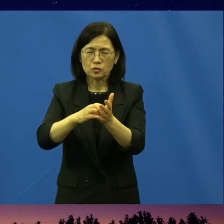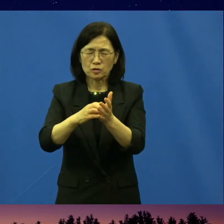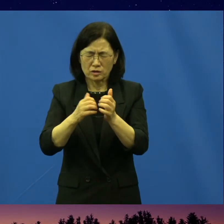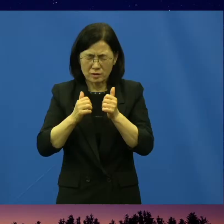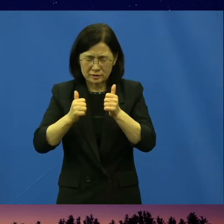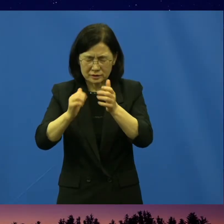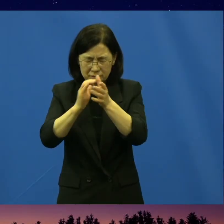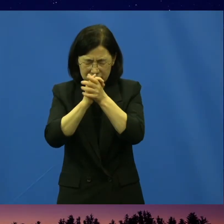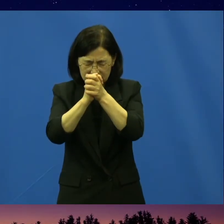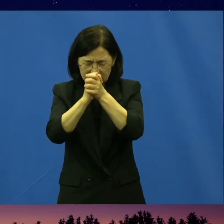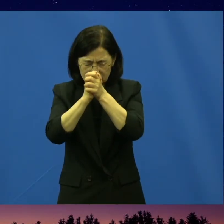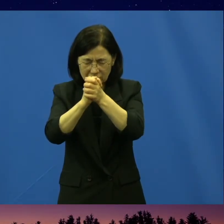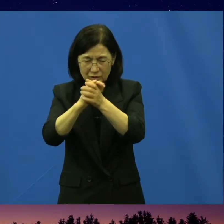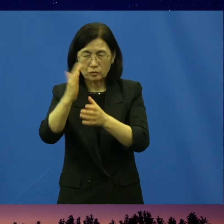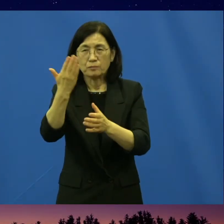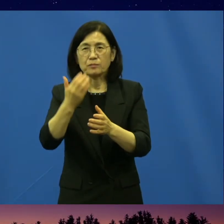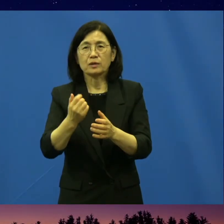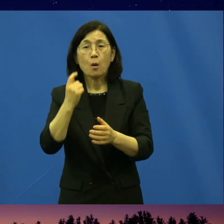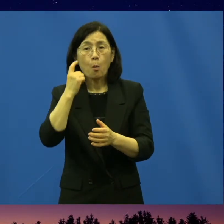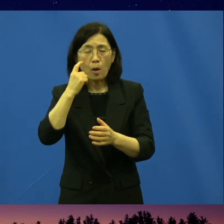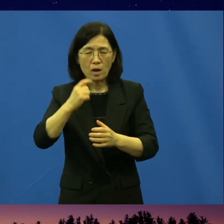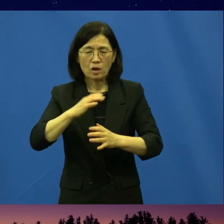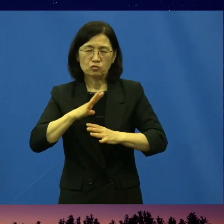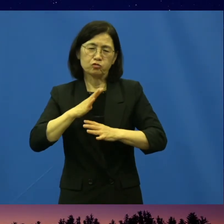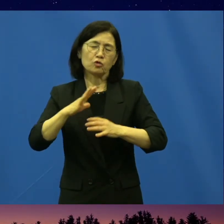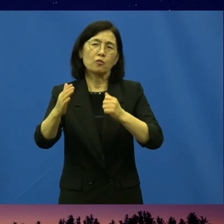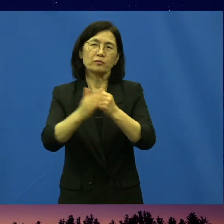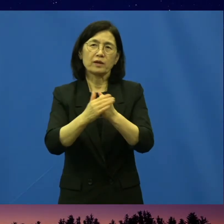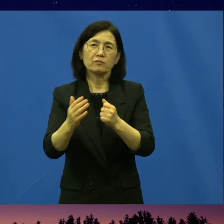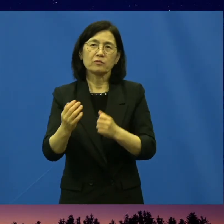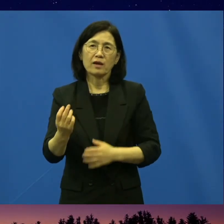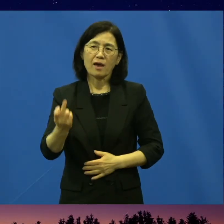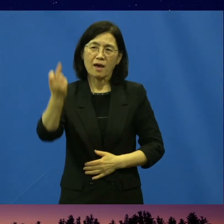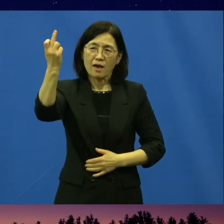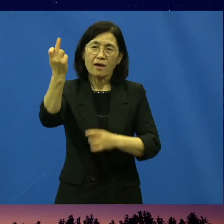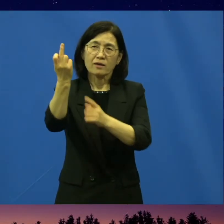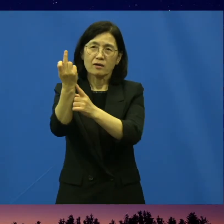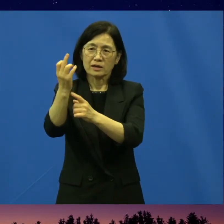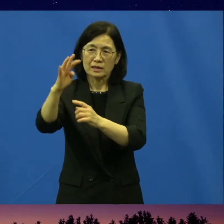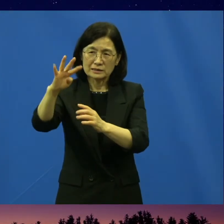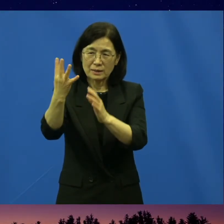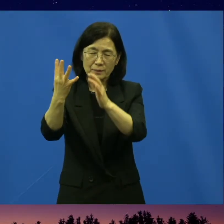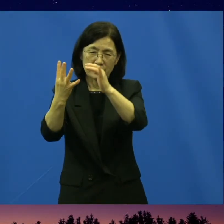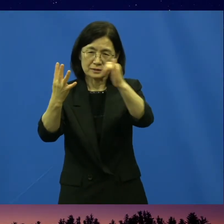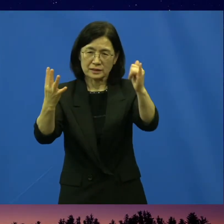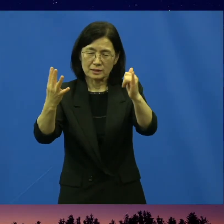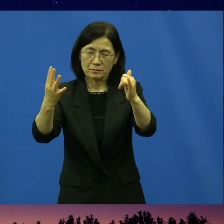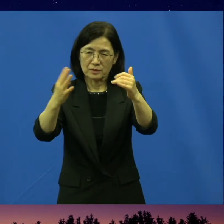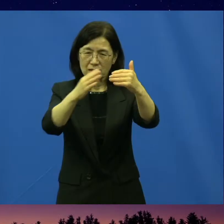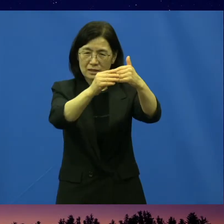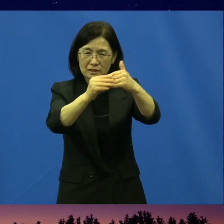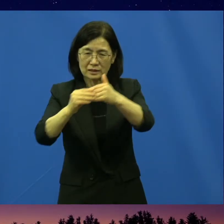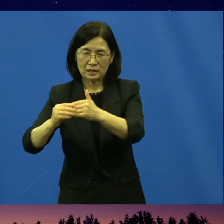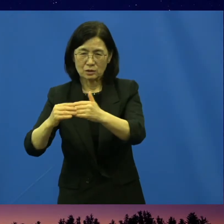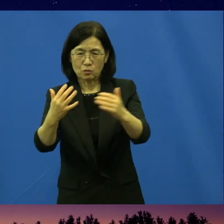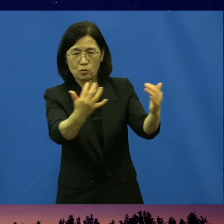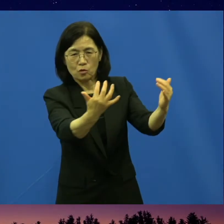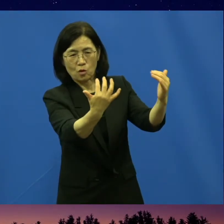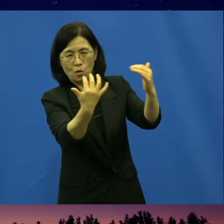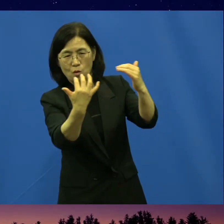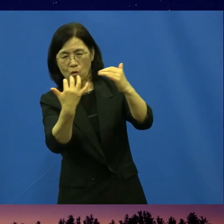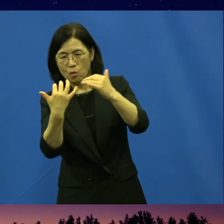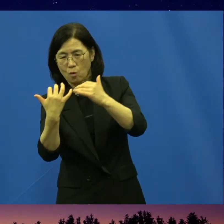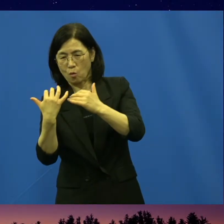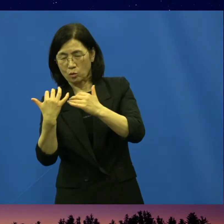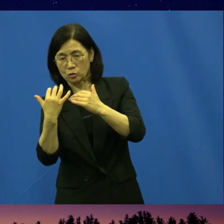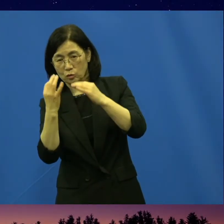두려움으로부터 해방합니다. 형 에스가 400인을 거느리고 다가오는 그 무시무시한 상황은 결국 무엇에